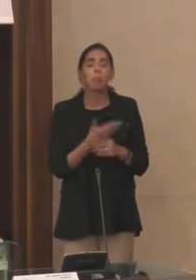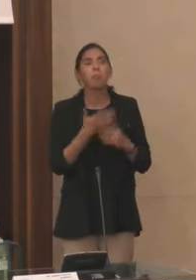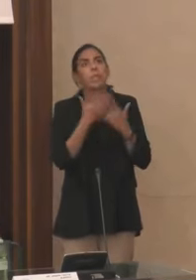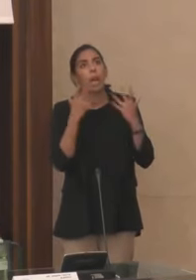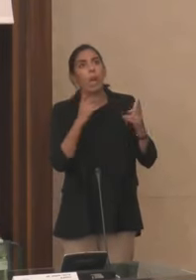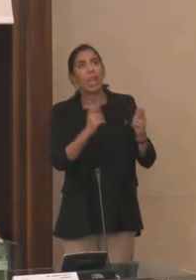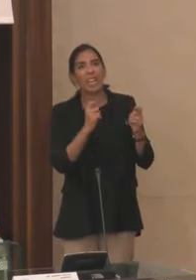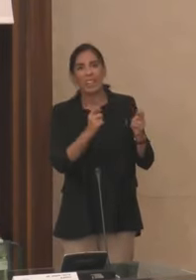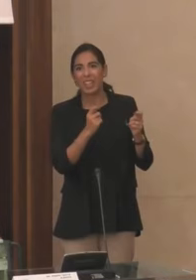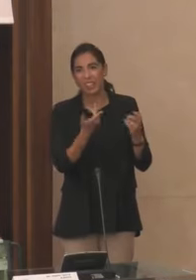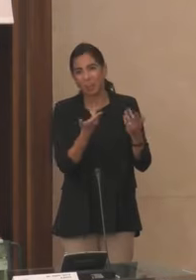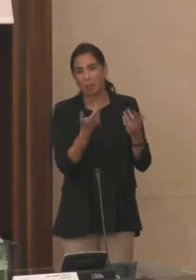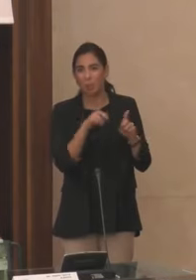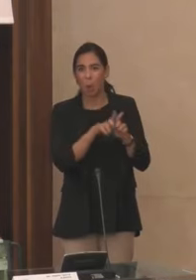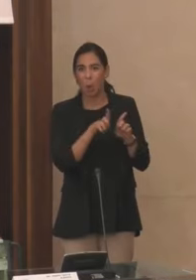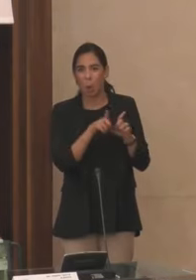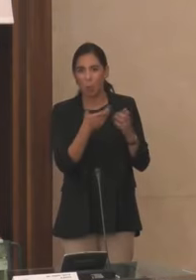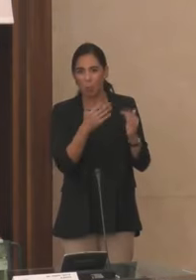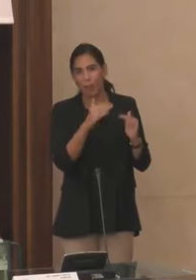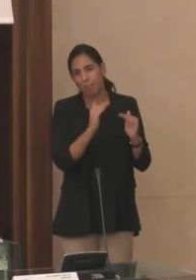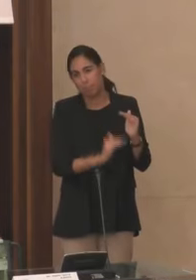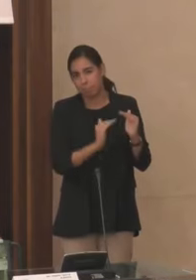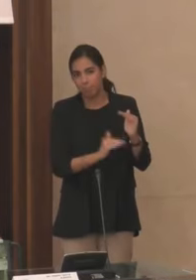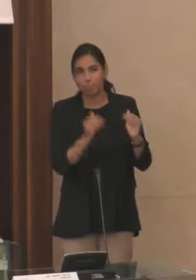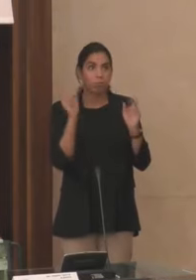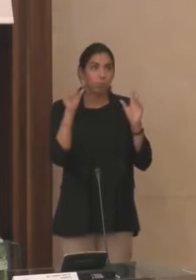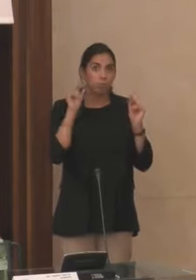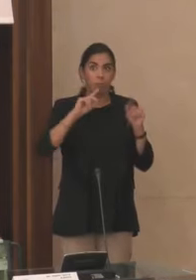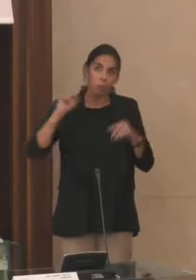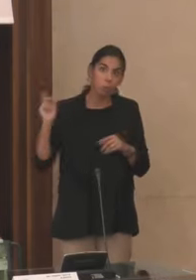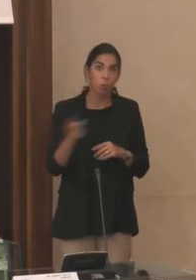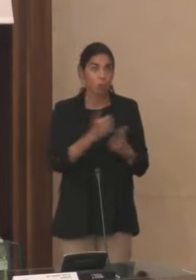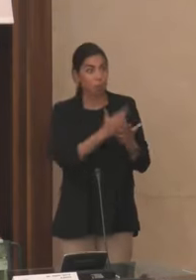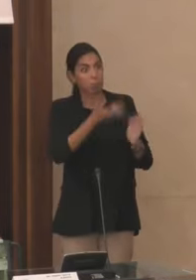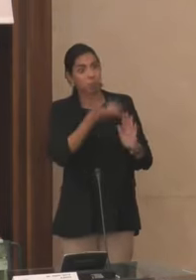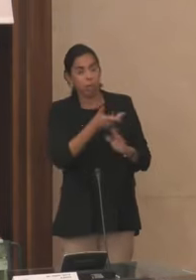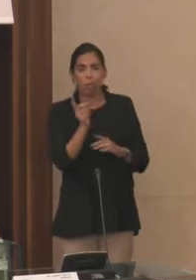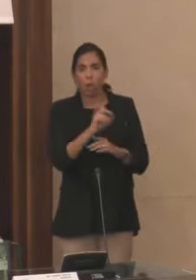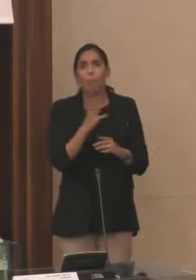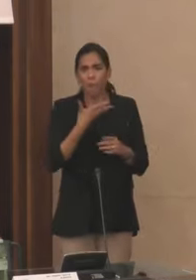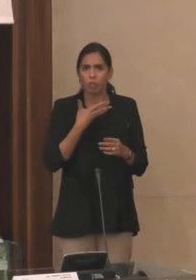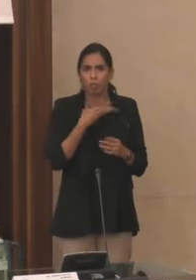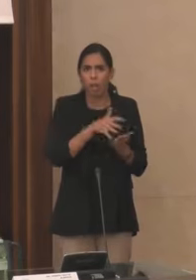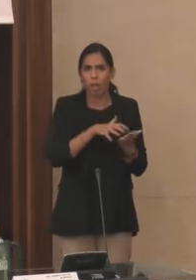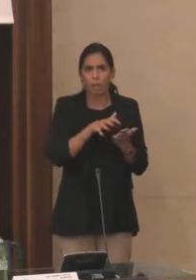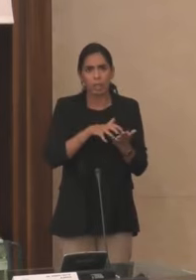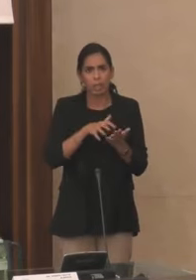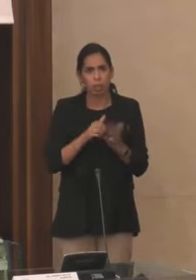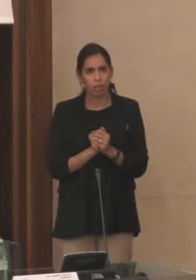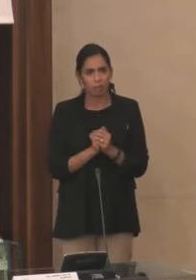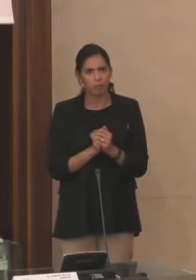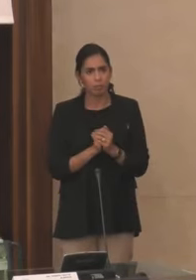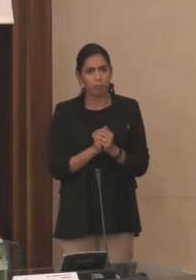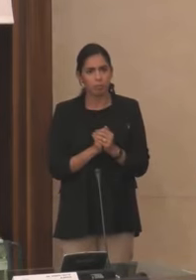factor, però abbiamo degli studi, delle RCT fatti assolutamente bene. Nell'ivermectina, seppure è